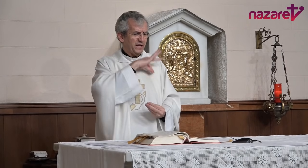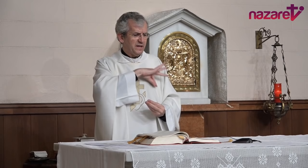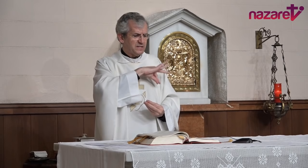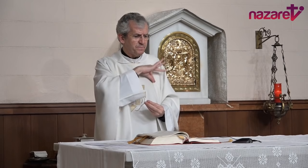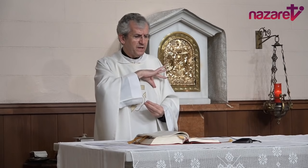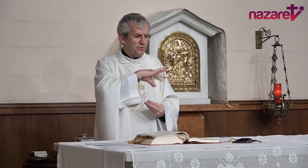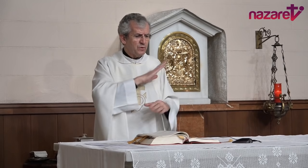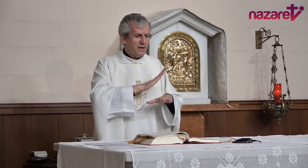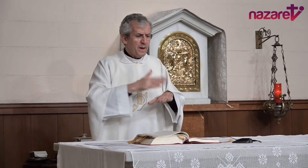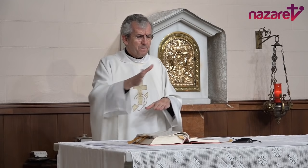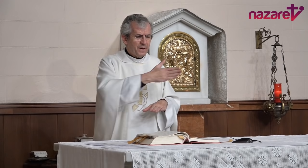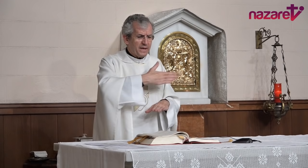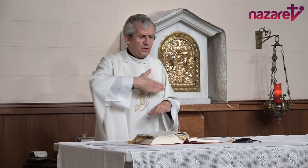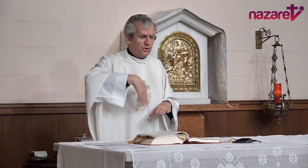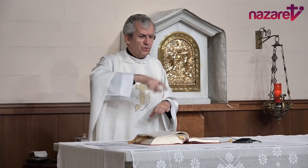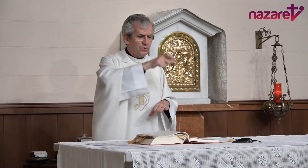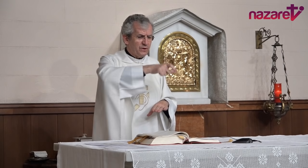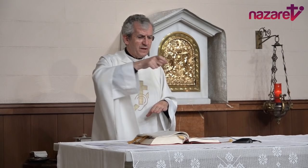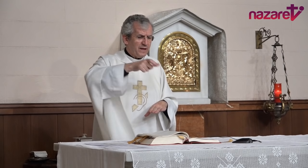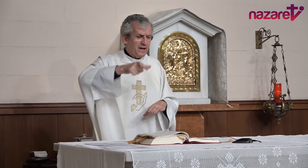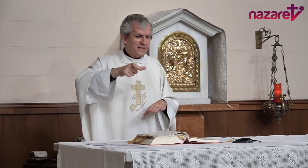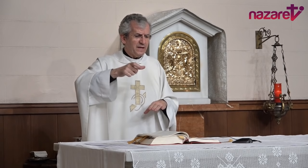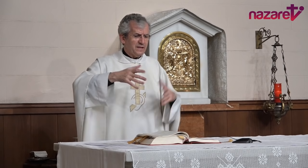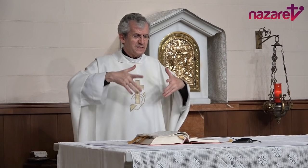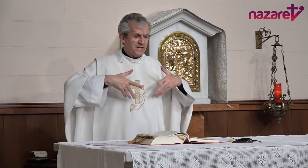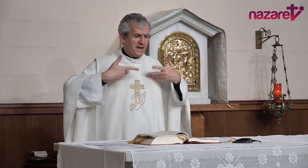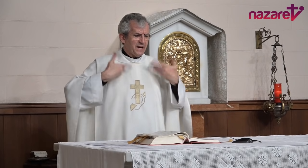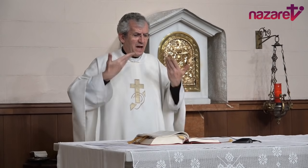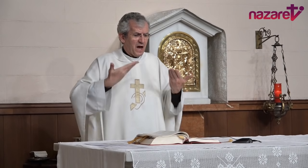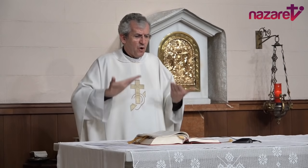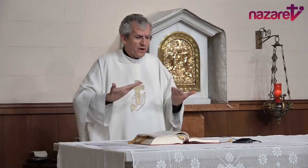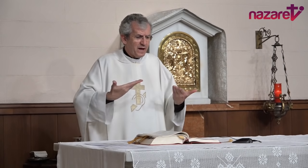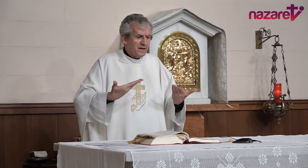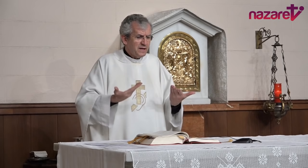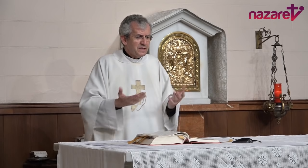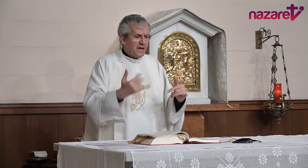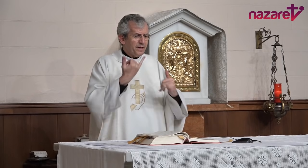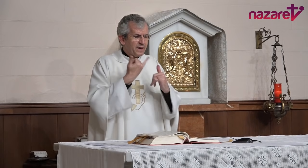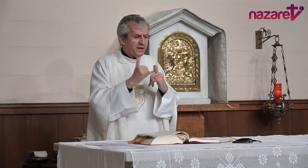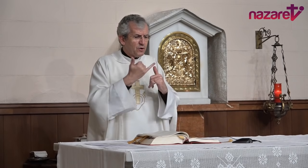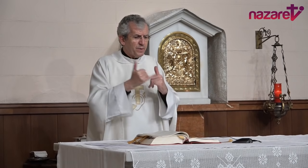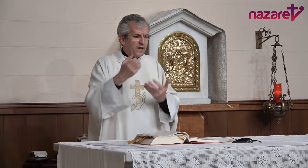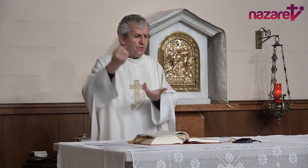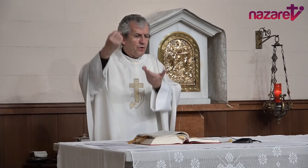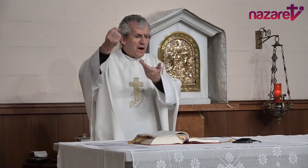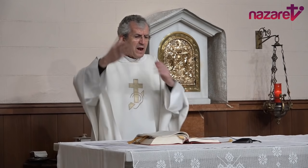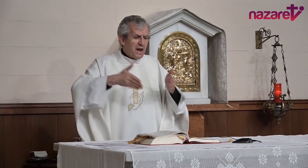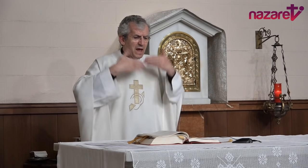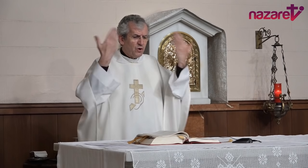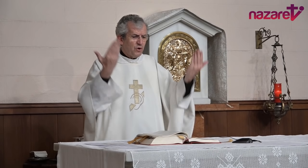en el Espíritu, para que todo el que se alegra ahora de haber recobrado la